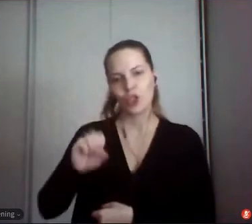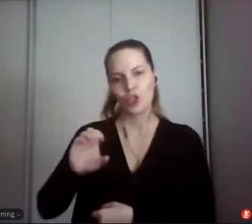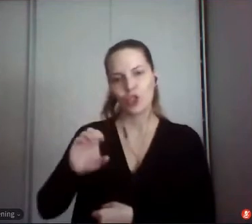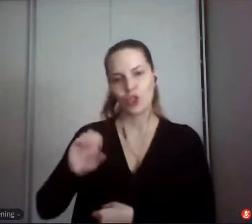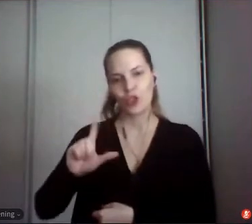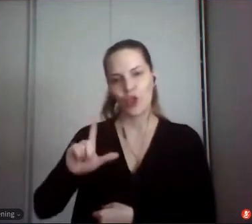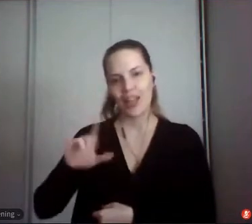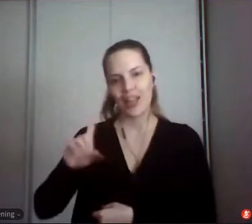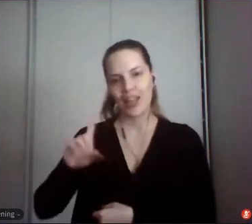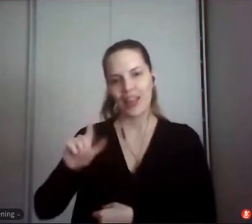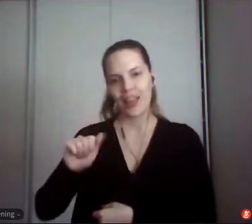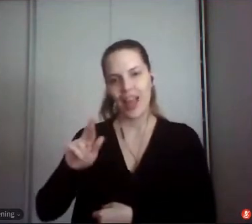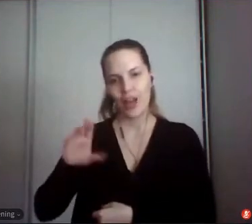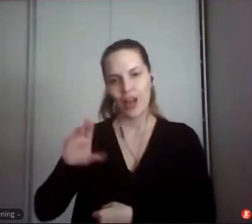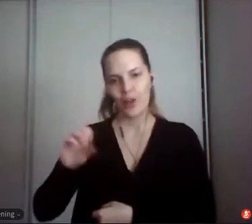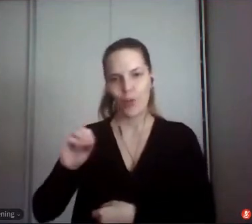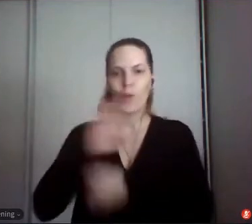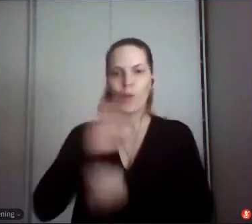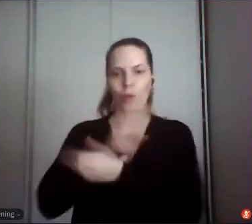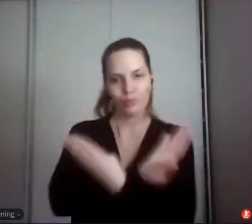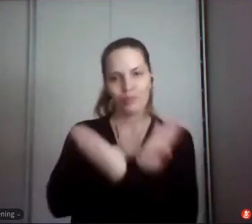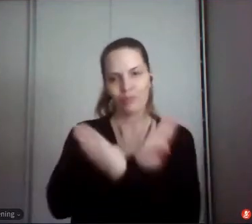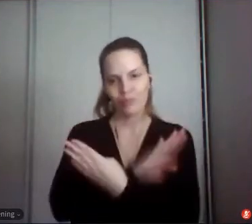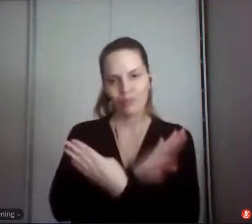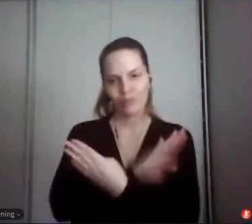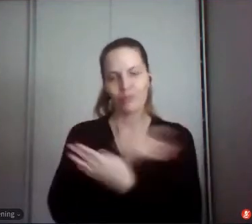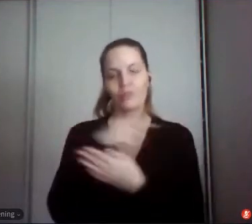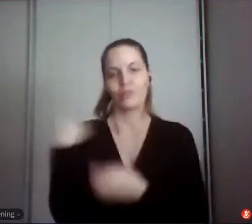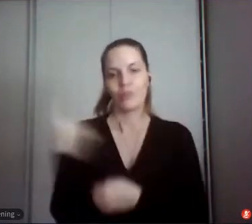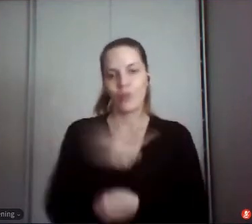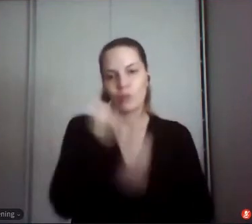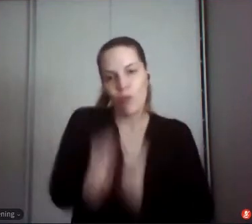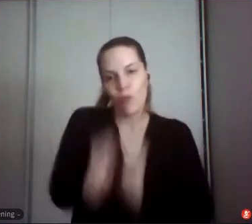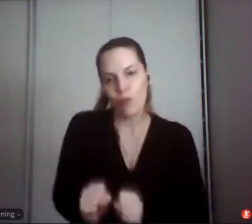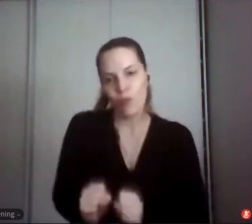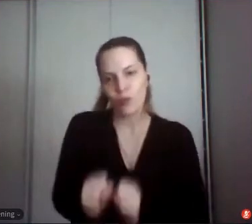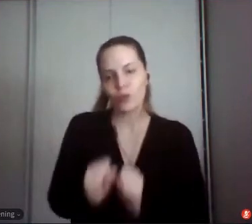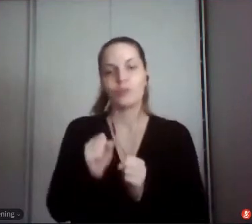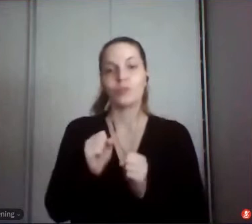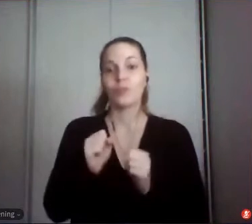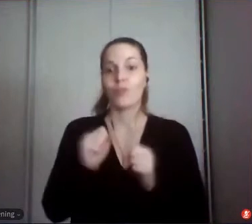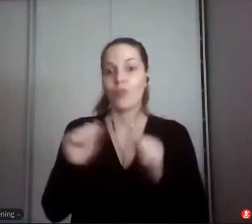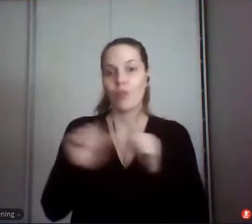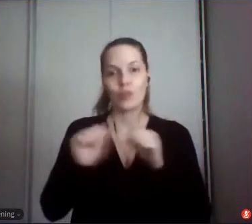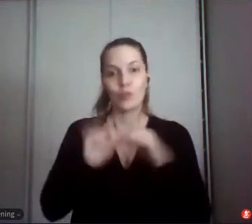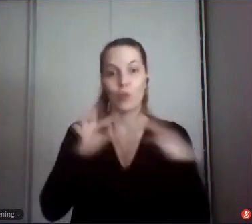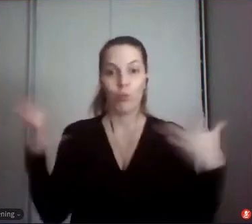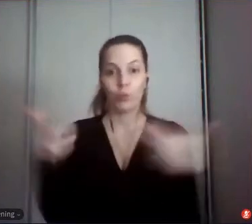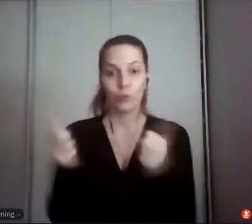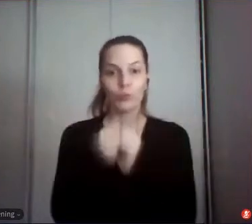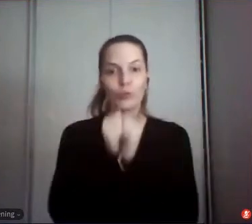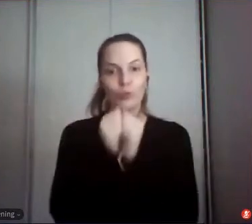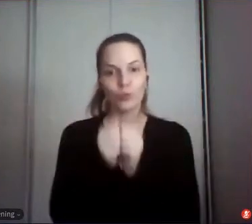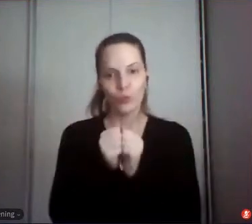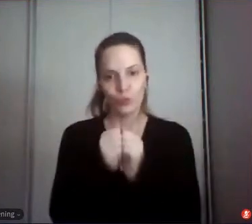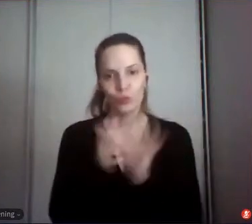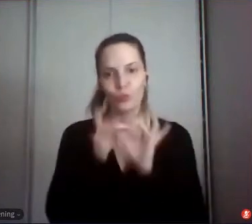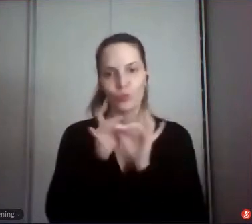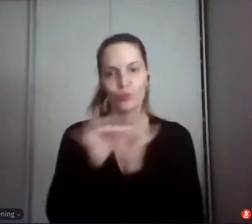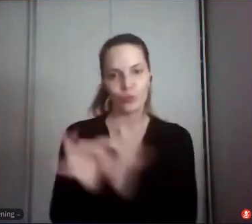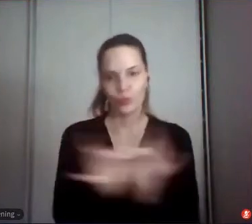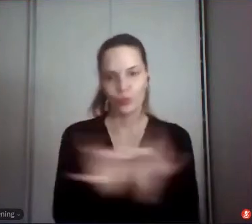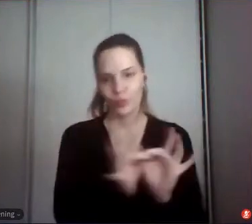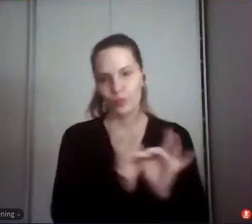tem soluções com colaboração e solidariedade que a gente possa fazer todo mundo, né, juntos, uma coisa que fique boa